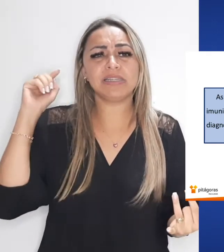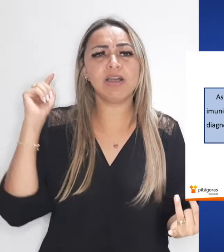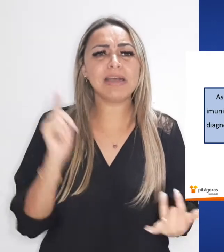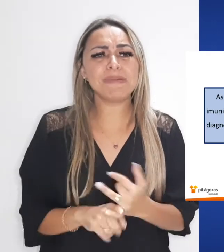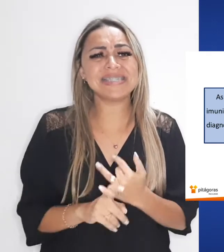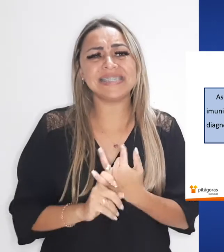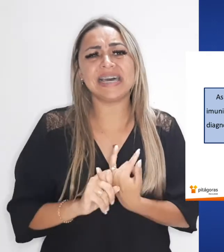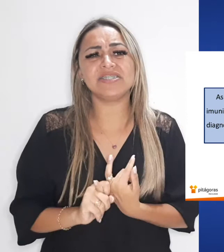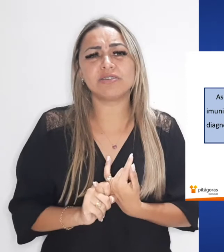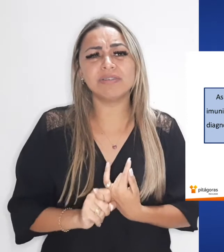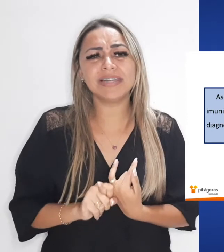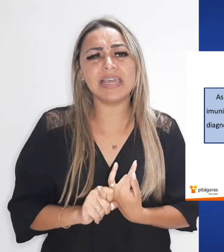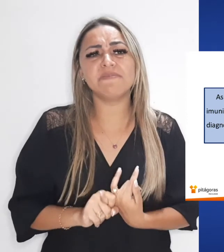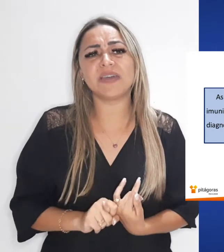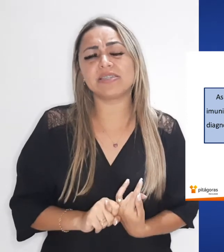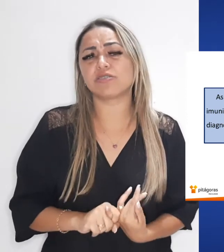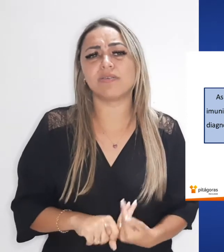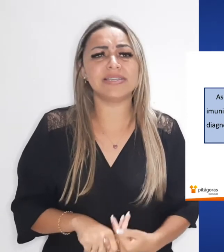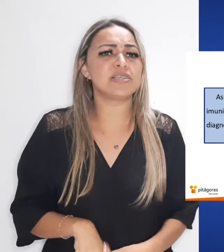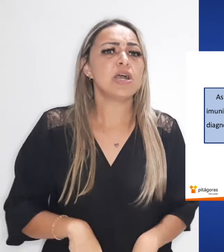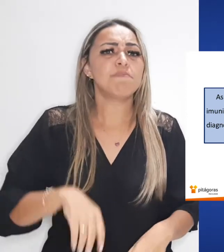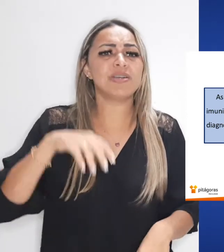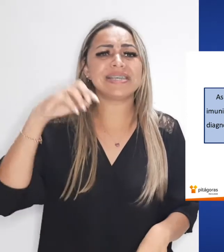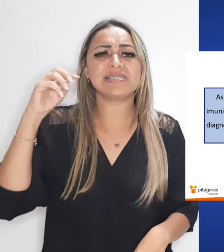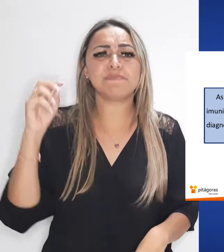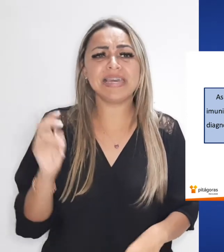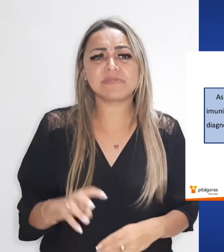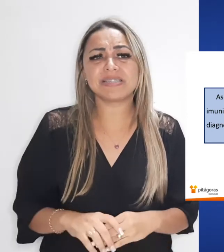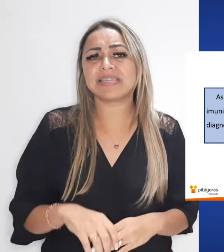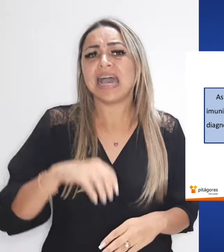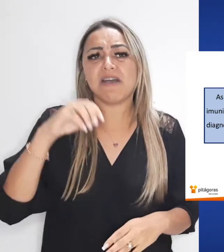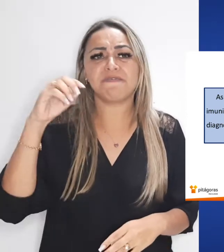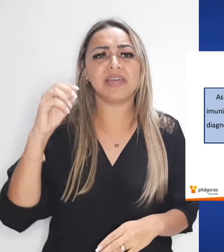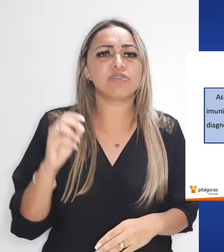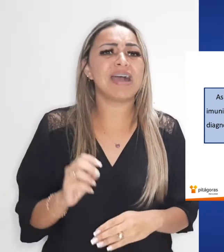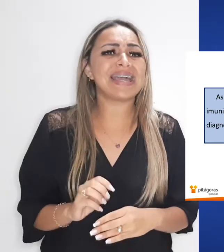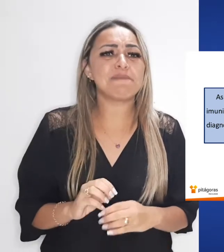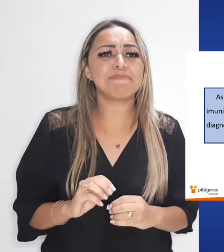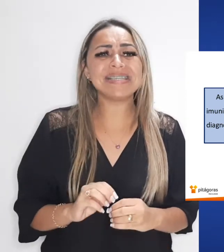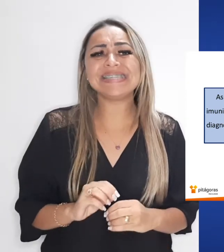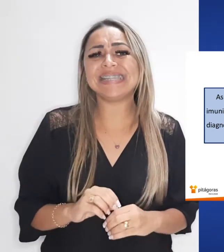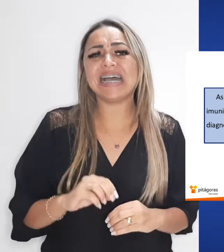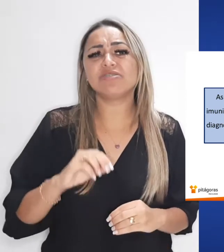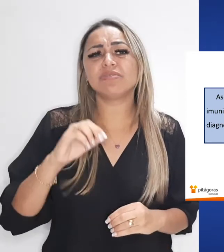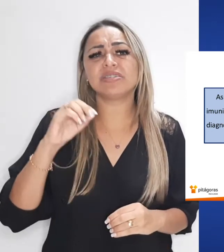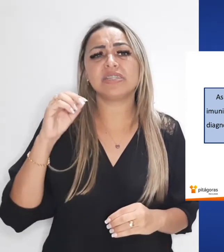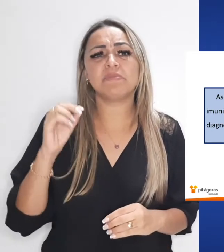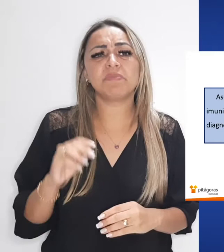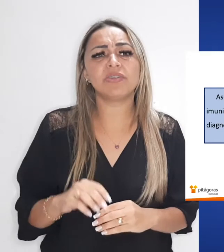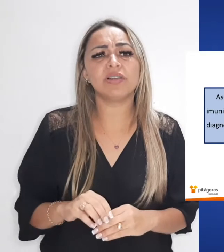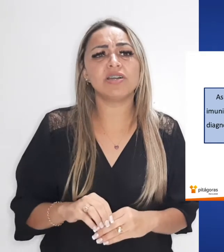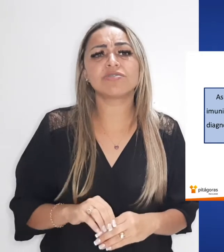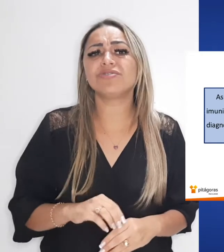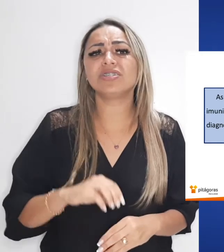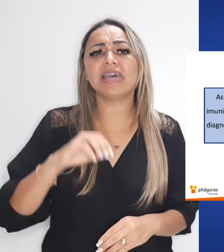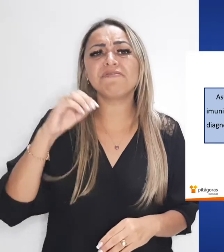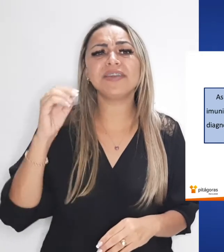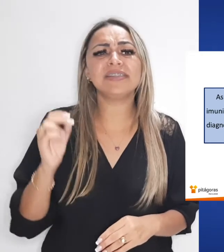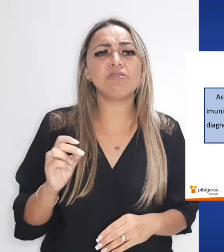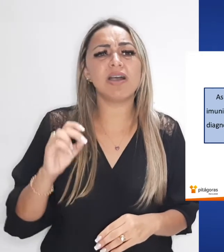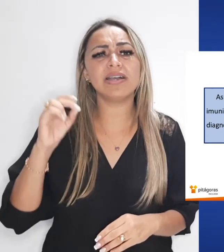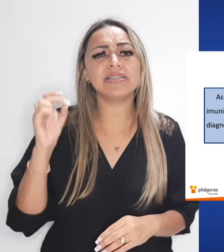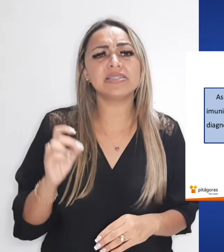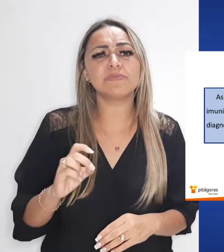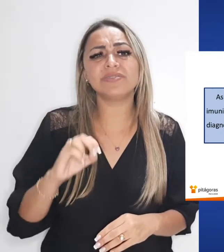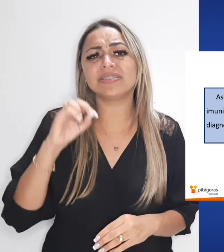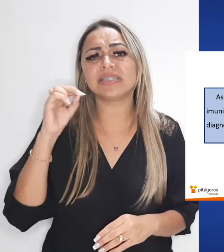reflete menor capacidade de contrair infecções, pois as mesmas afetam a capacidade do sistema imunológico de